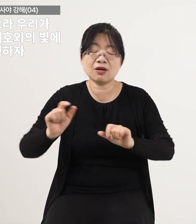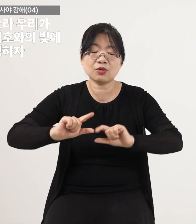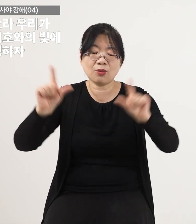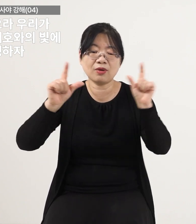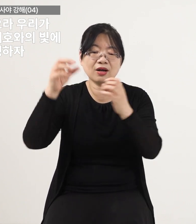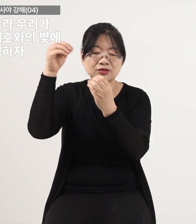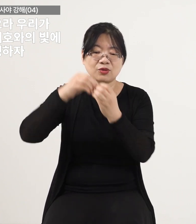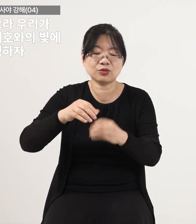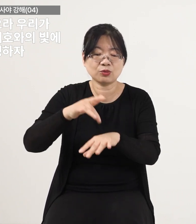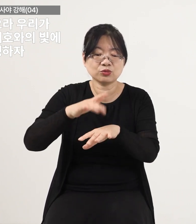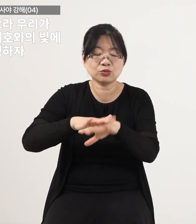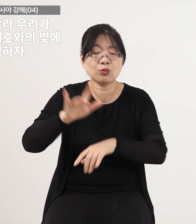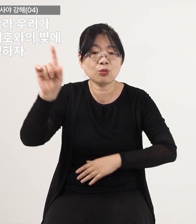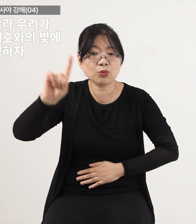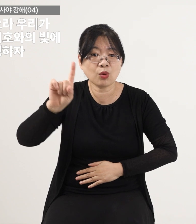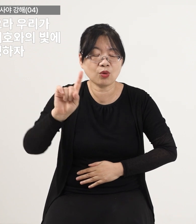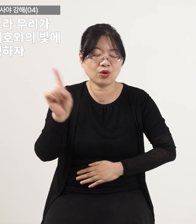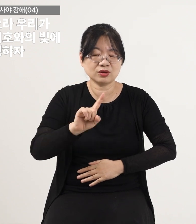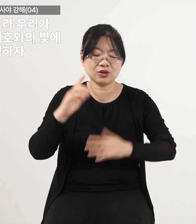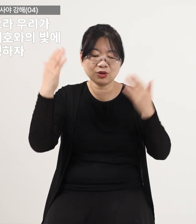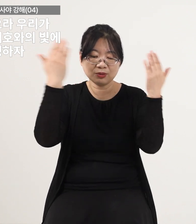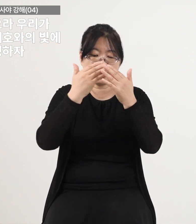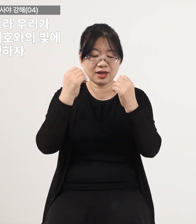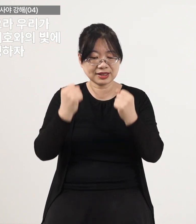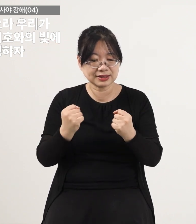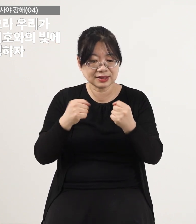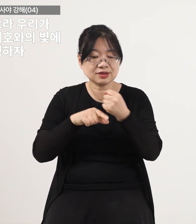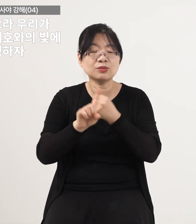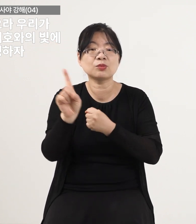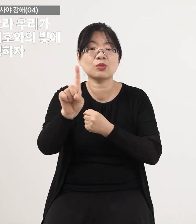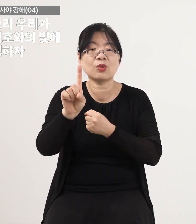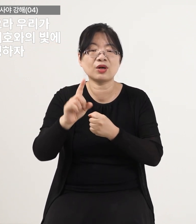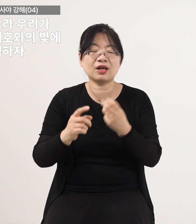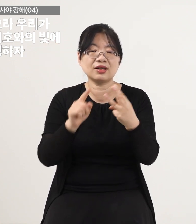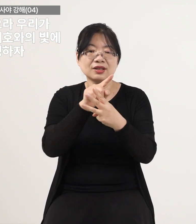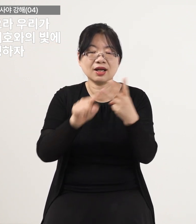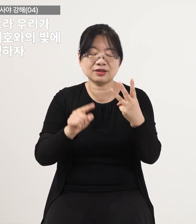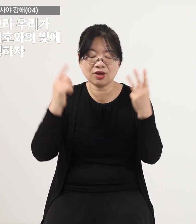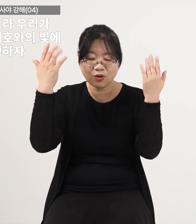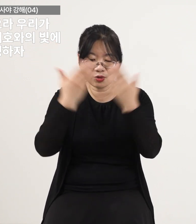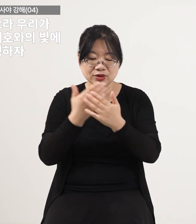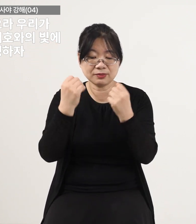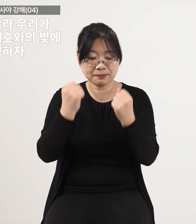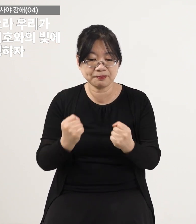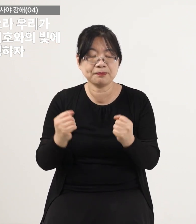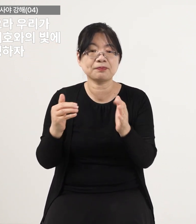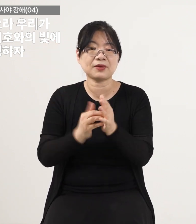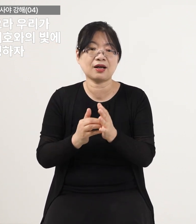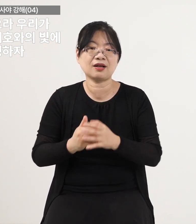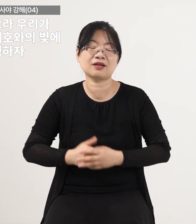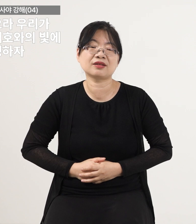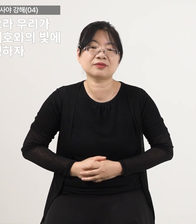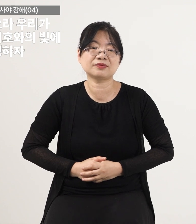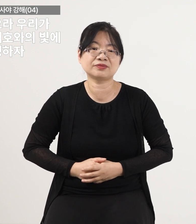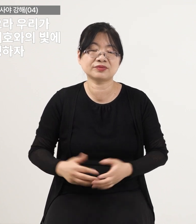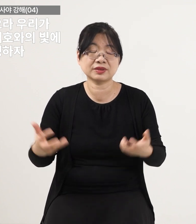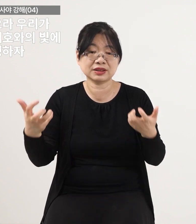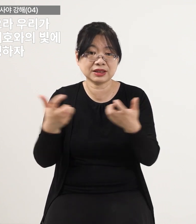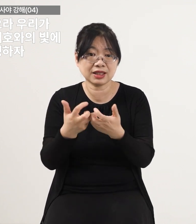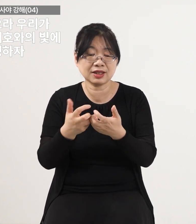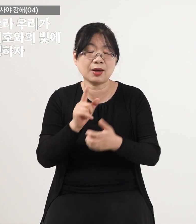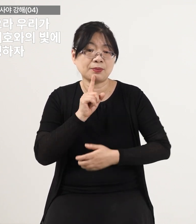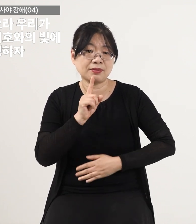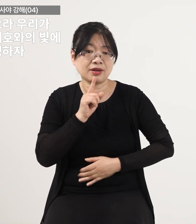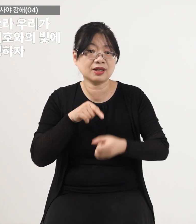풍속이라는 것은 그들이 어떤 어둠에 지금 던져져 있는가 하면 세 가지 어둠에 던져져 있는데, 여기